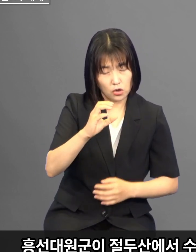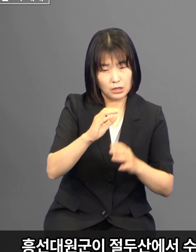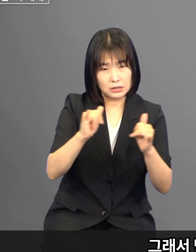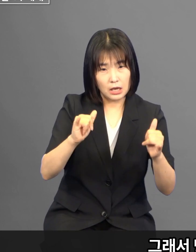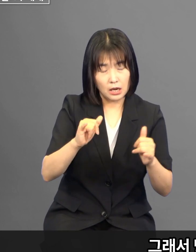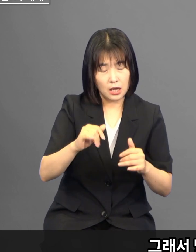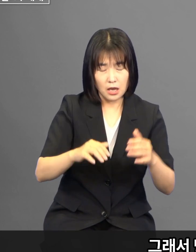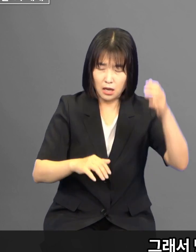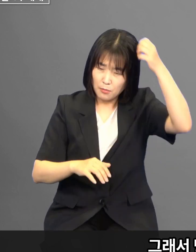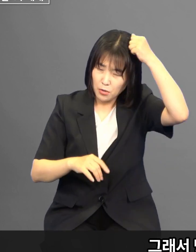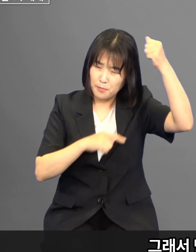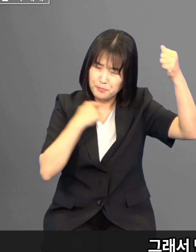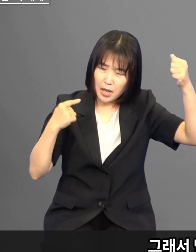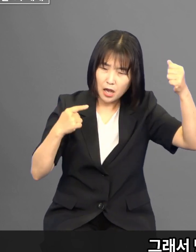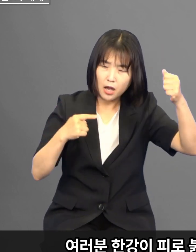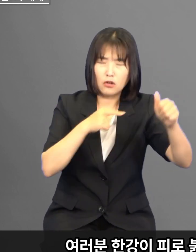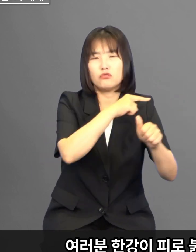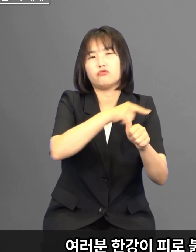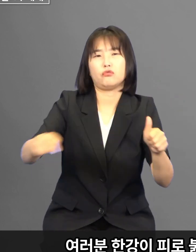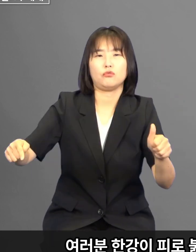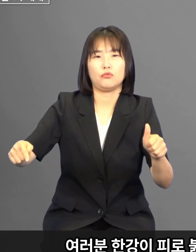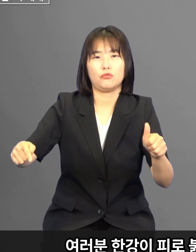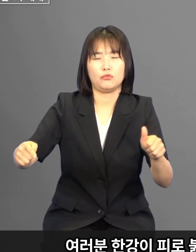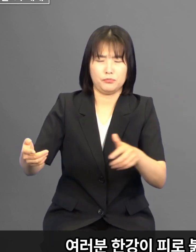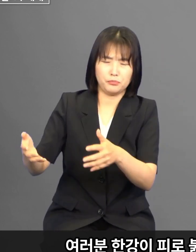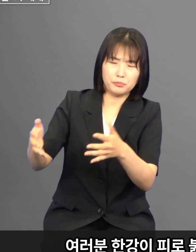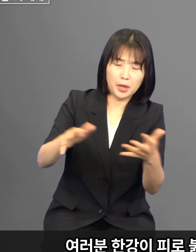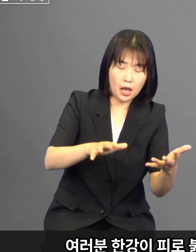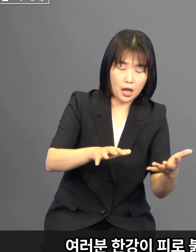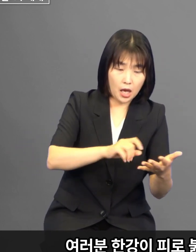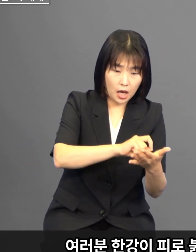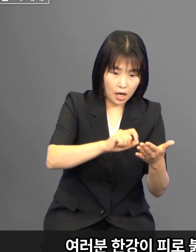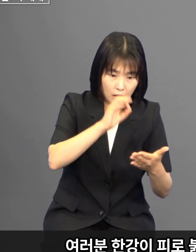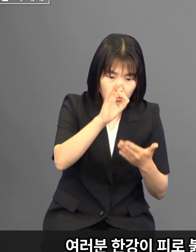죽입니다. 그래서 당시 기록에 의하면 여러분 한강이